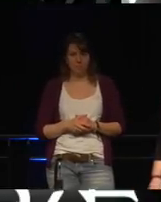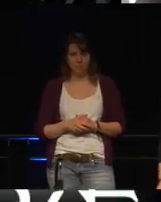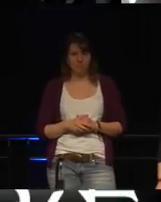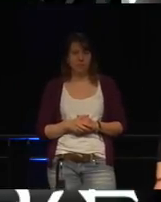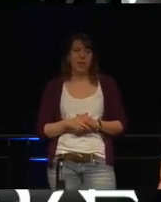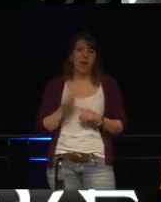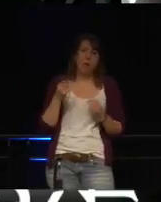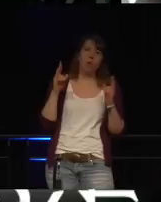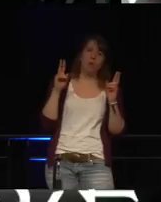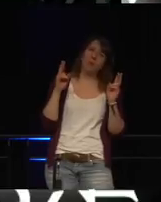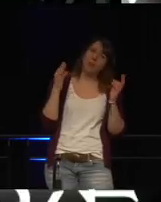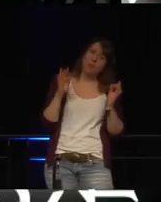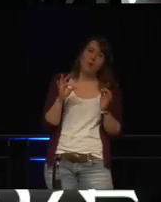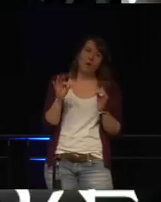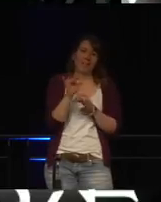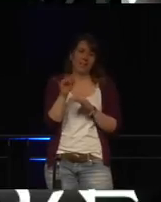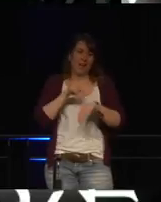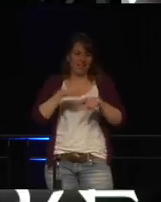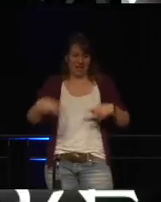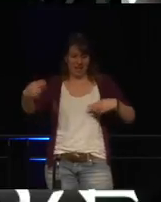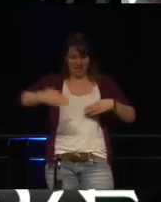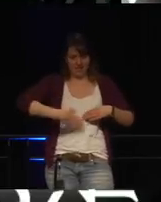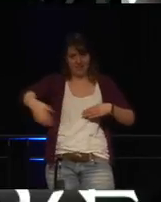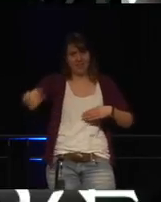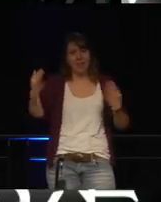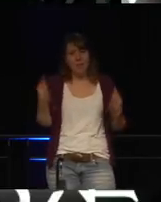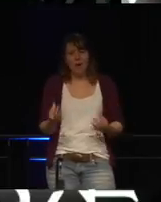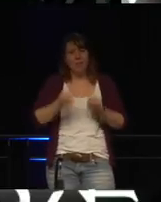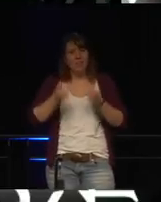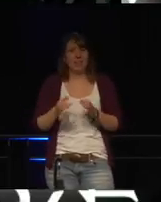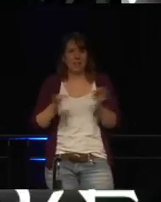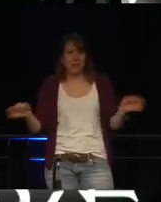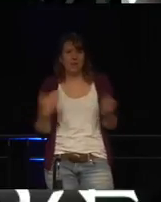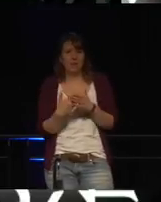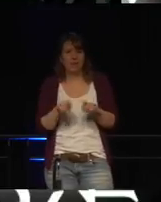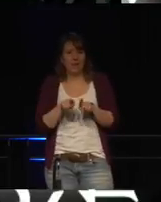necesitamos un airbag y un cinturón de seguridad para la era digital.